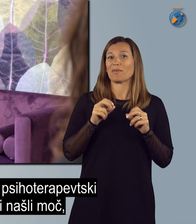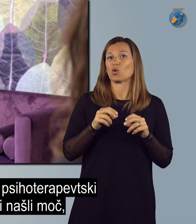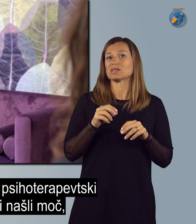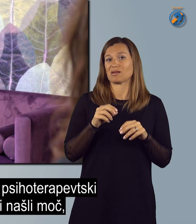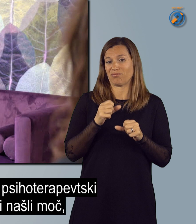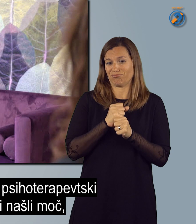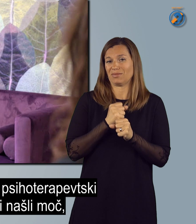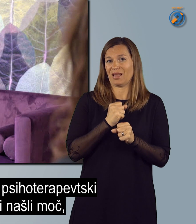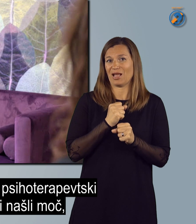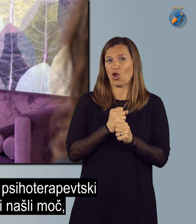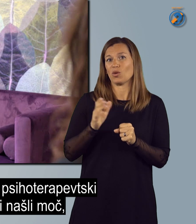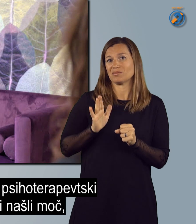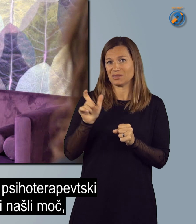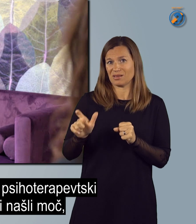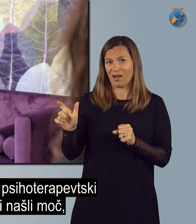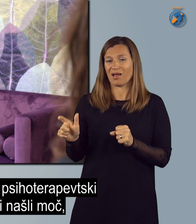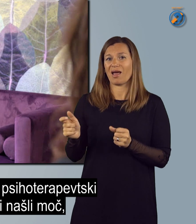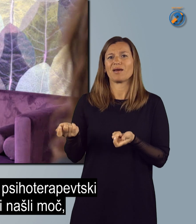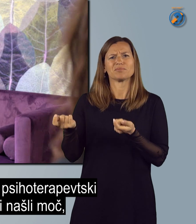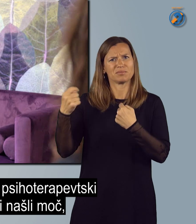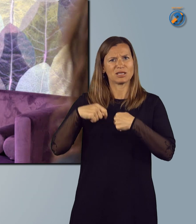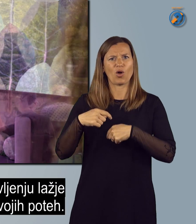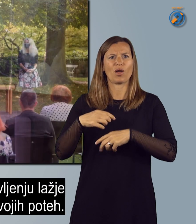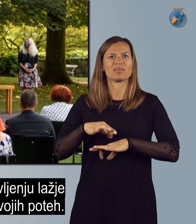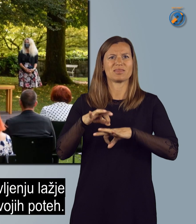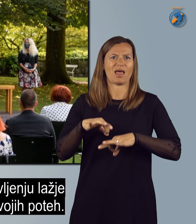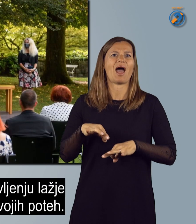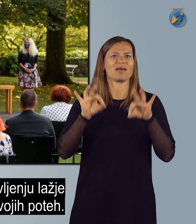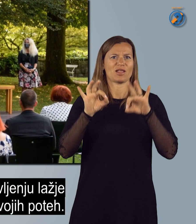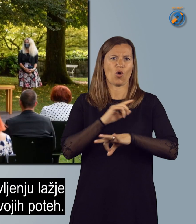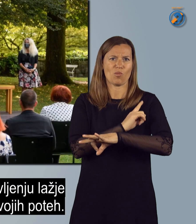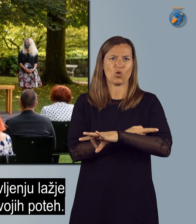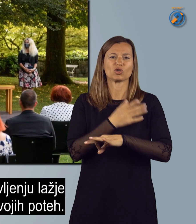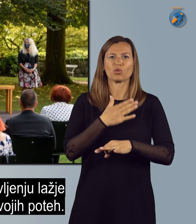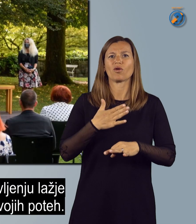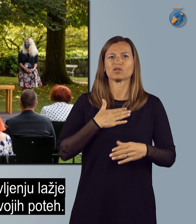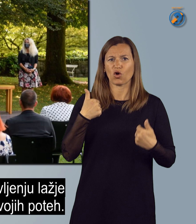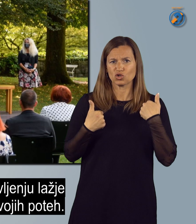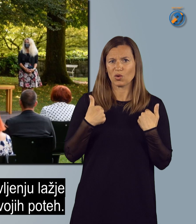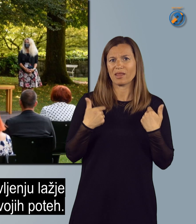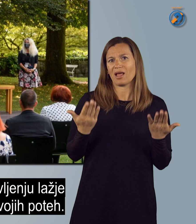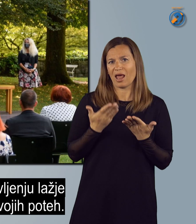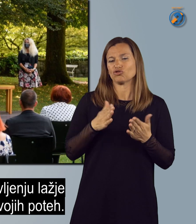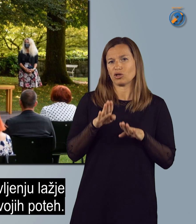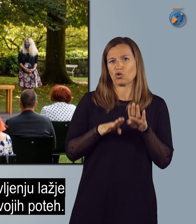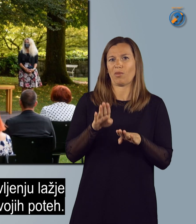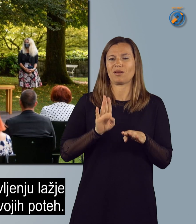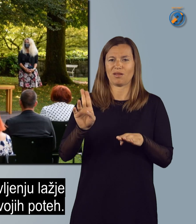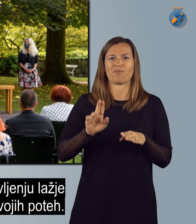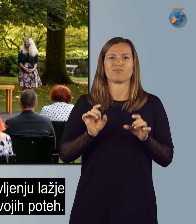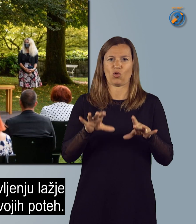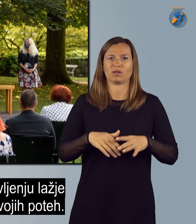psihoterapevtski praksi klienti najdejo moč, da bojo v svojem življenju lažje stopali na svoji